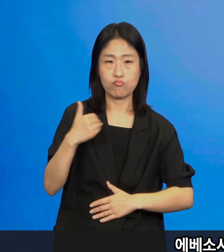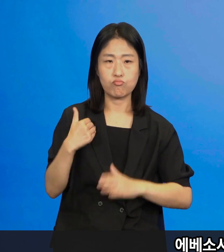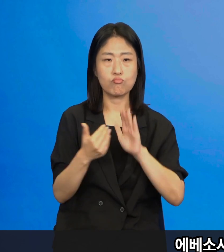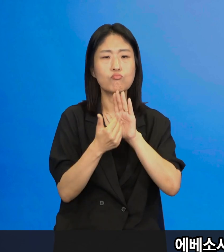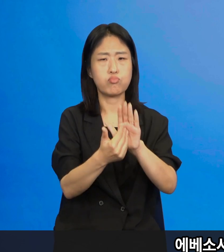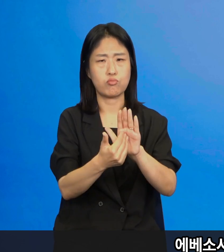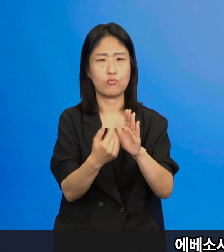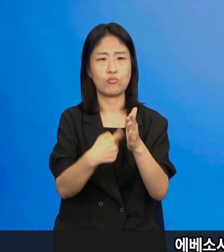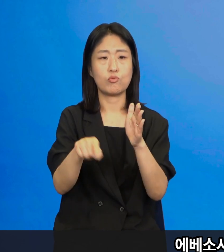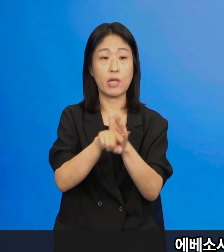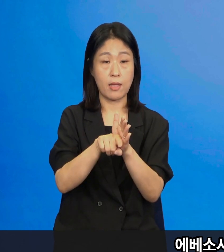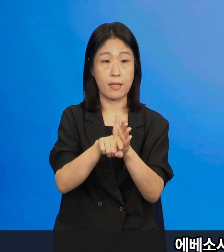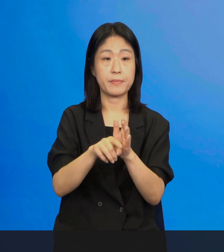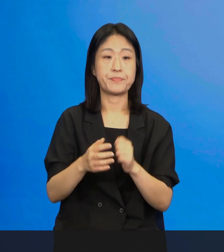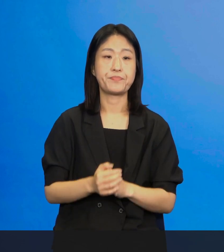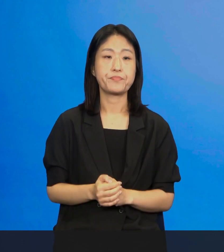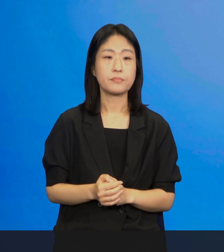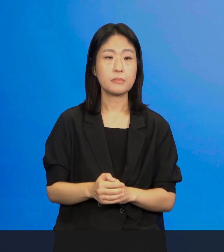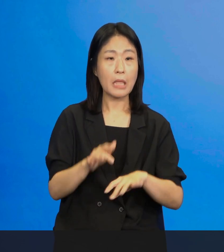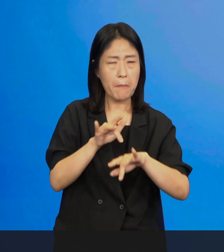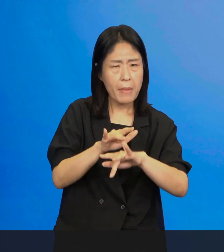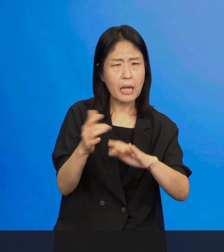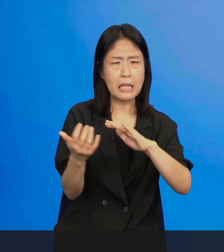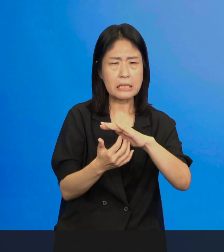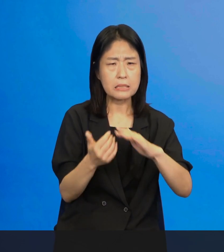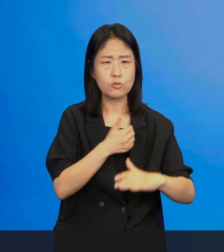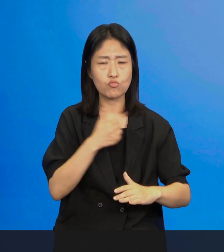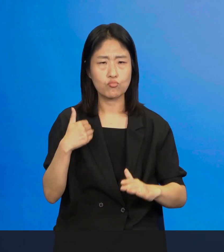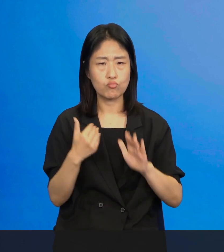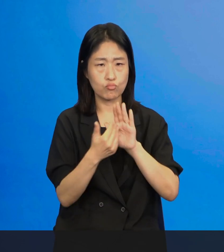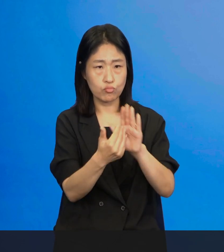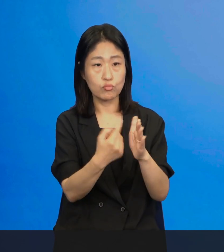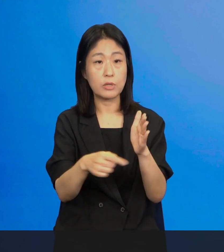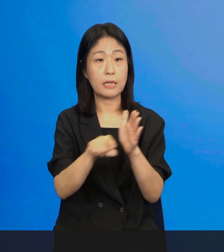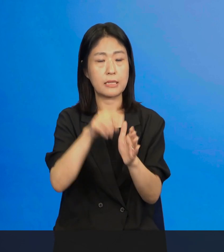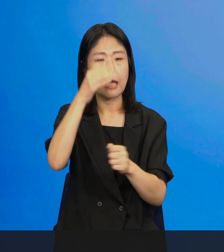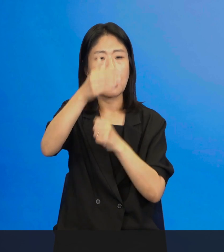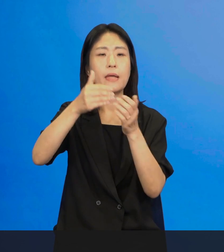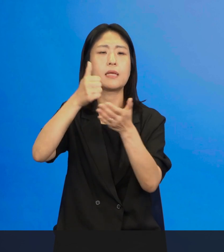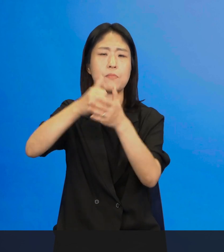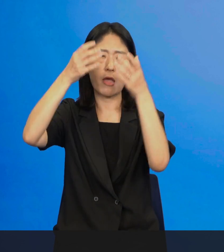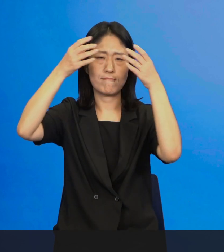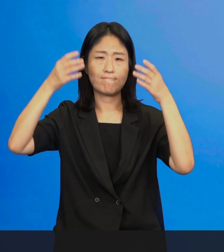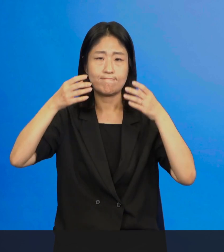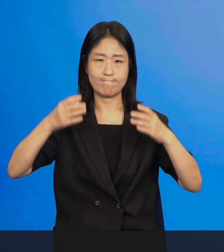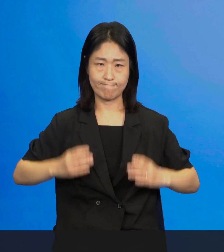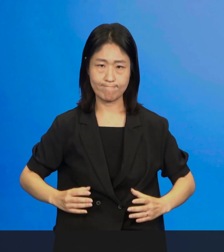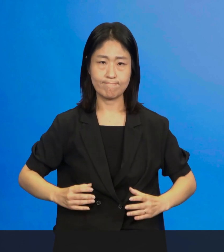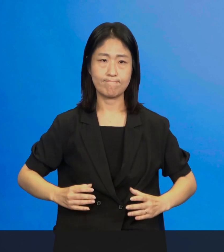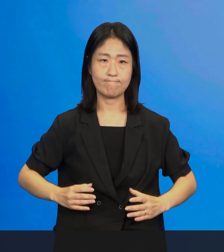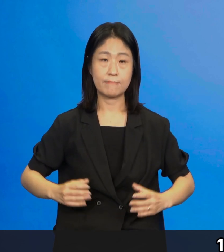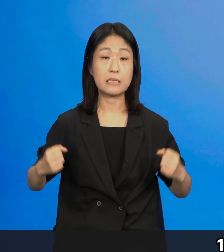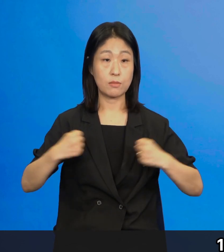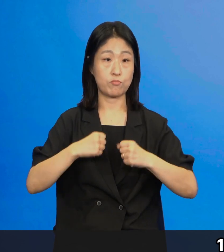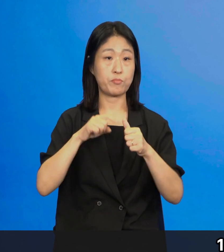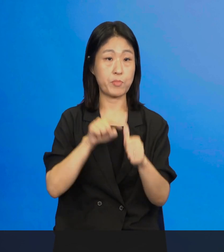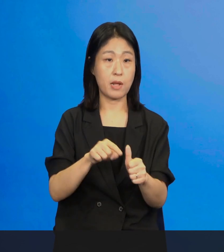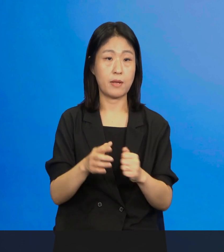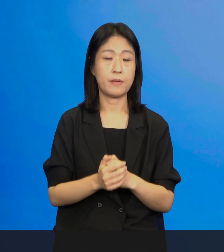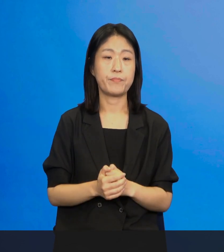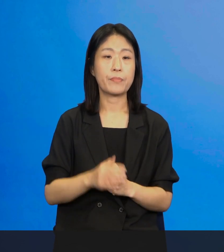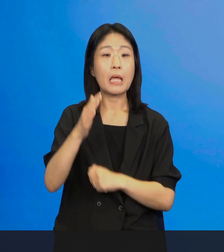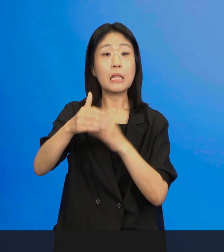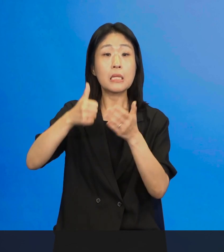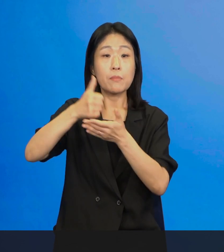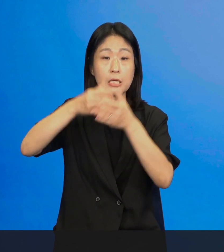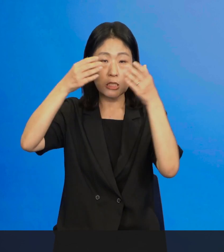에베소서 6장 11절, 마귀의 관계를 능히 대적하기 위하여 하나님의 전신갑주를 입으라. 13절에